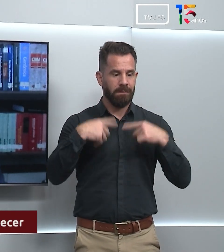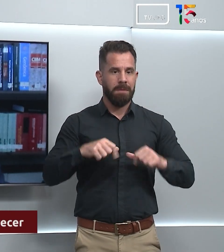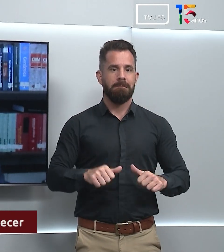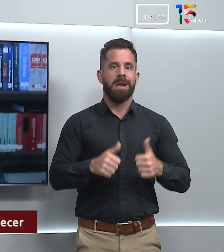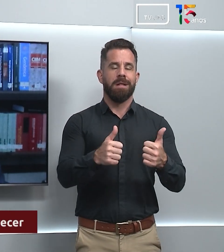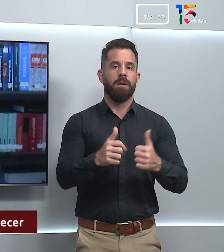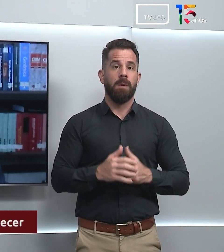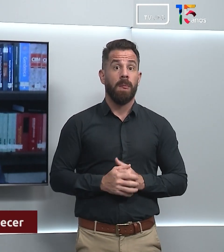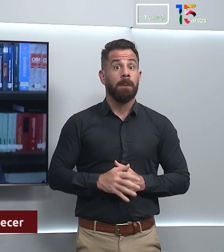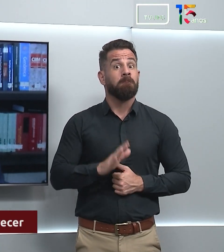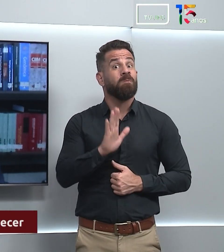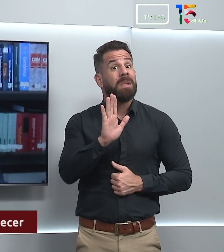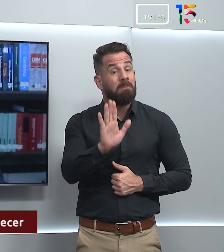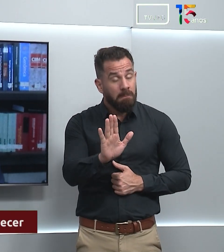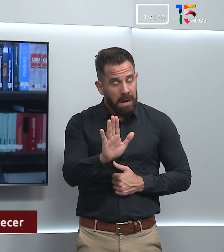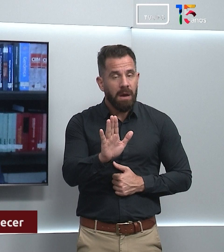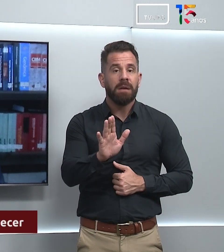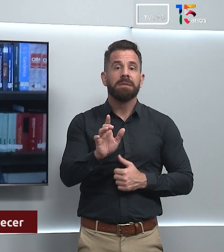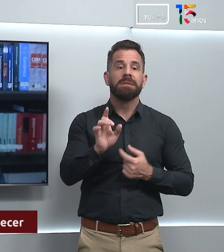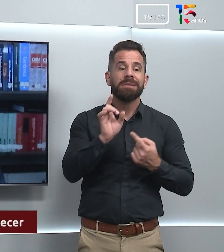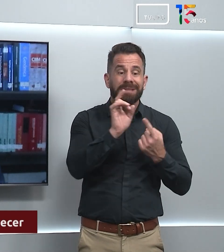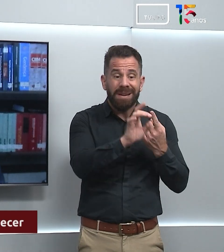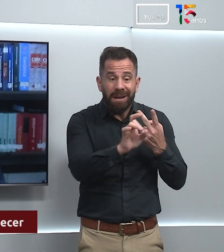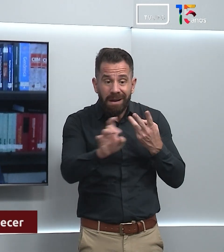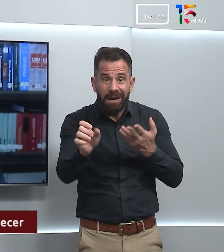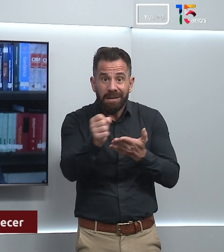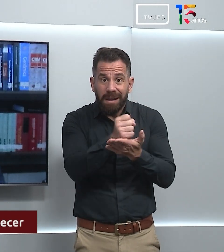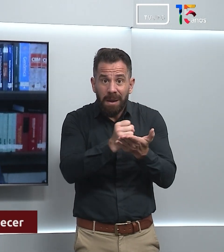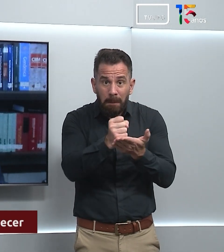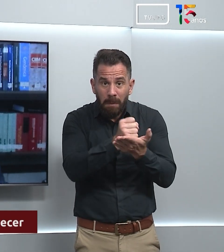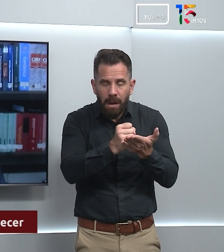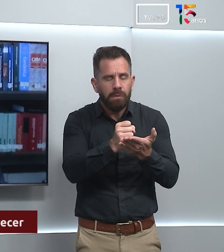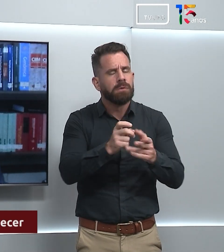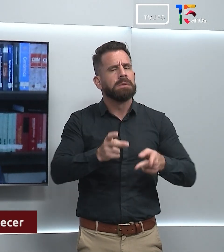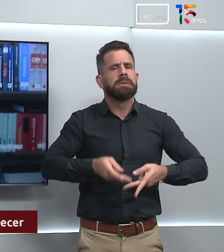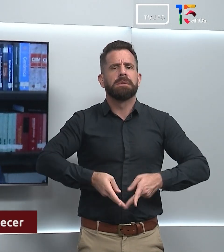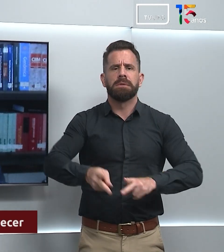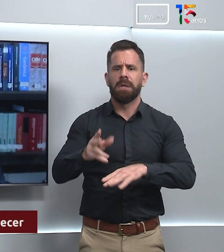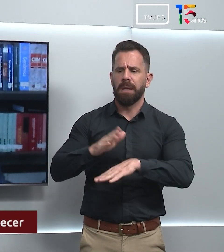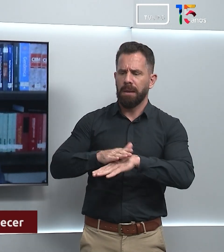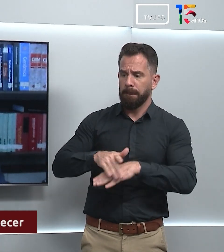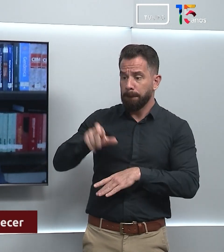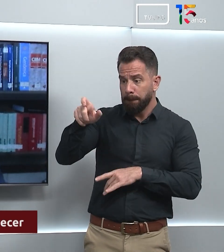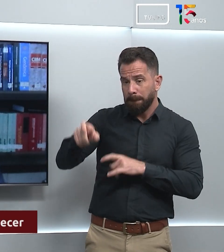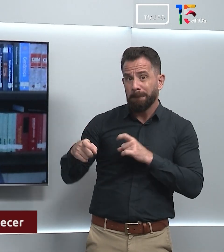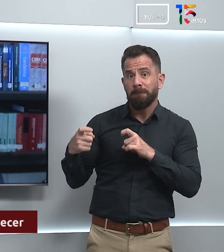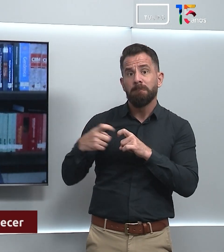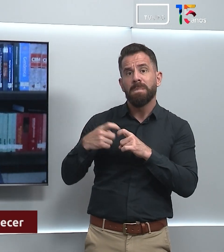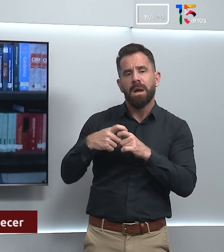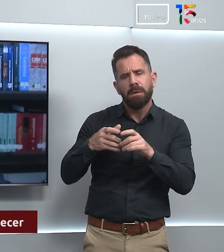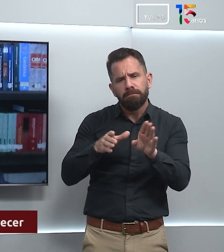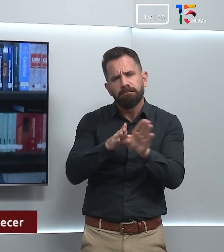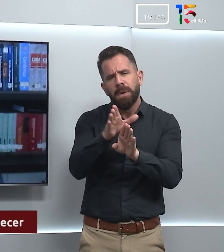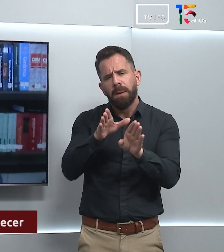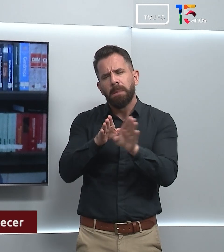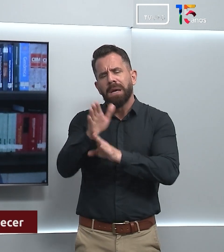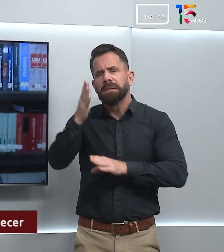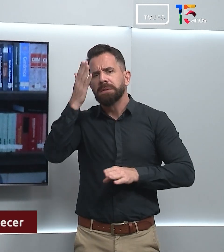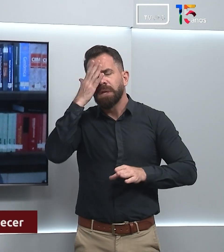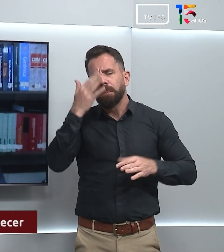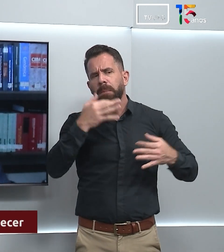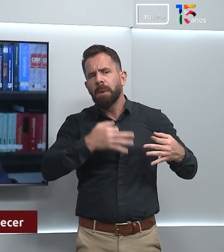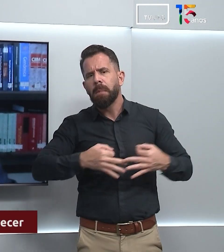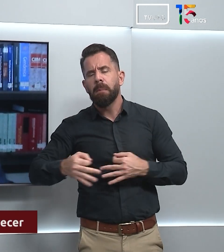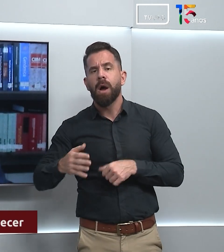medicamentos, cada um deles deve, logicamente, ser orientado pelo médico qual o melhor horário para você